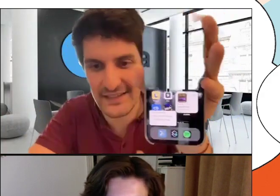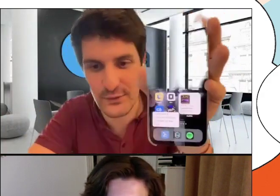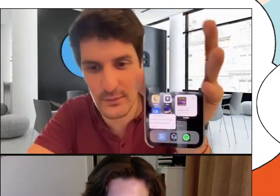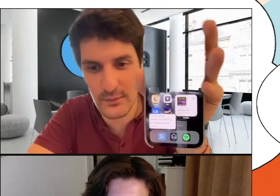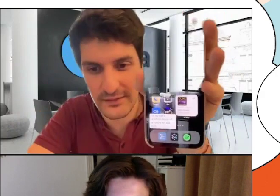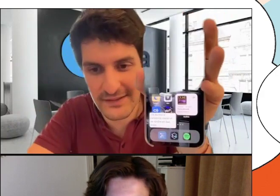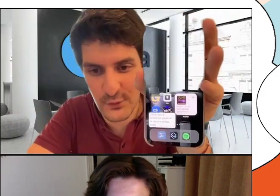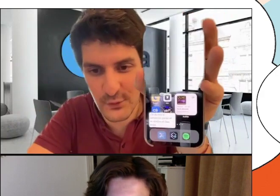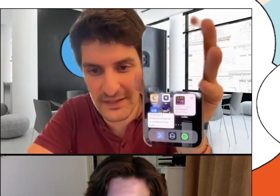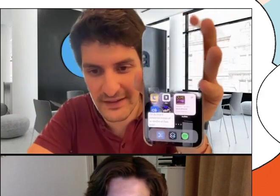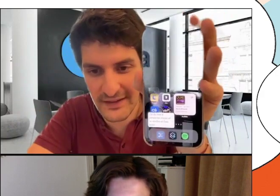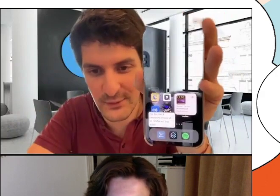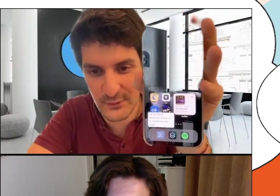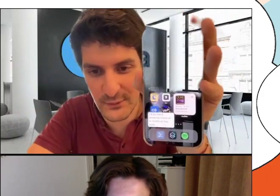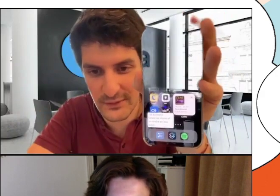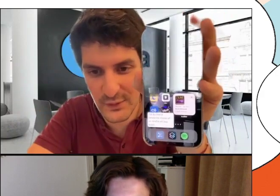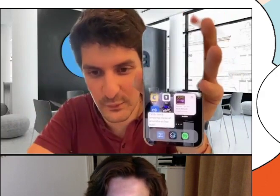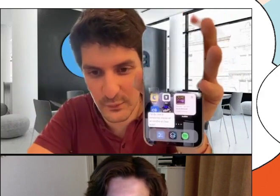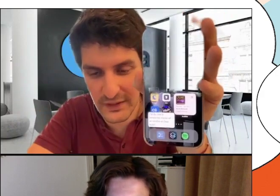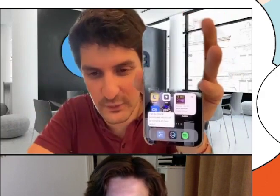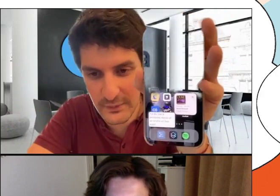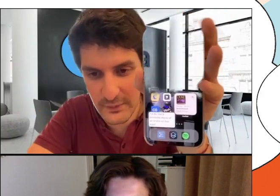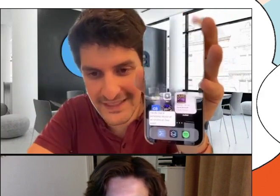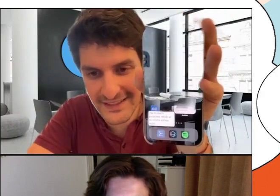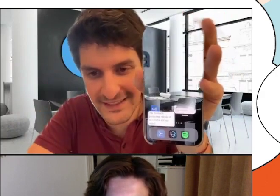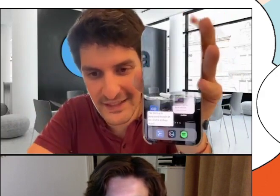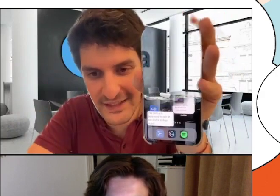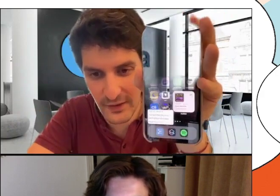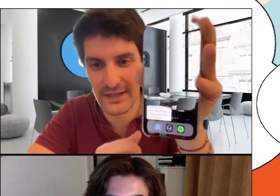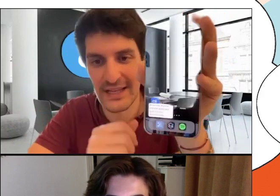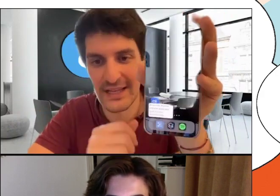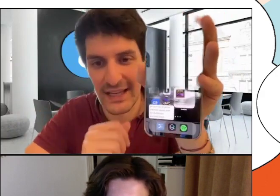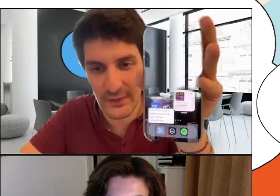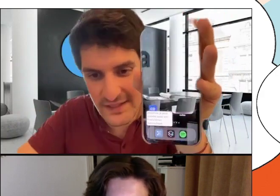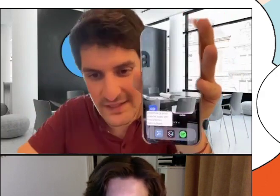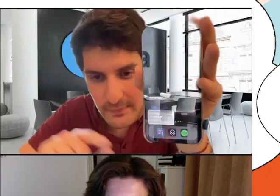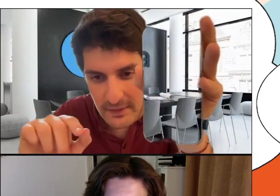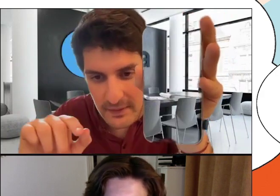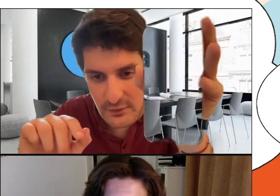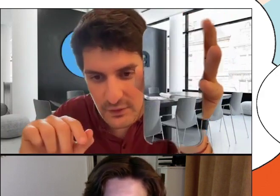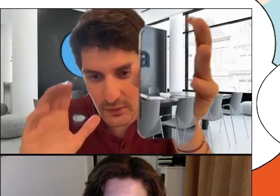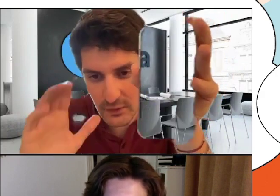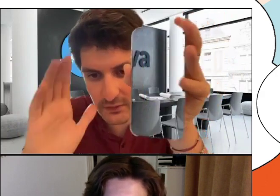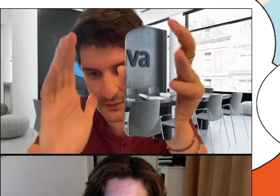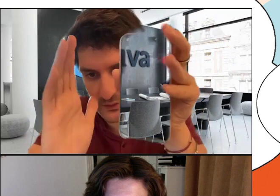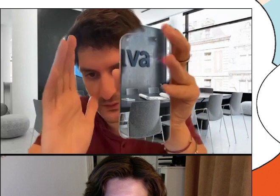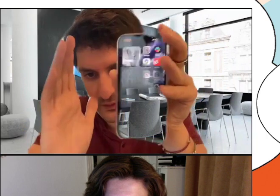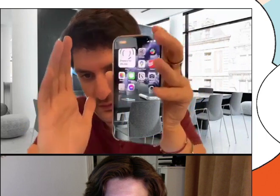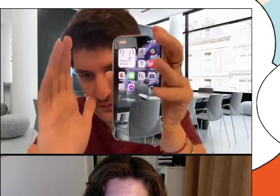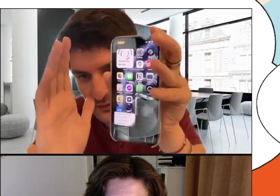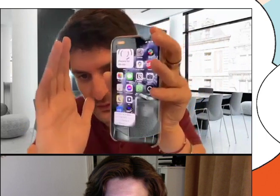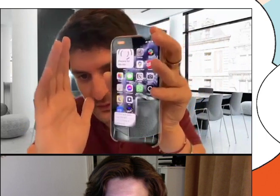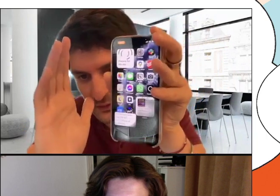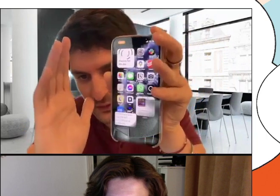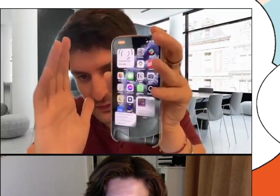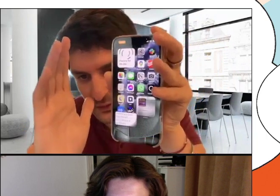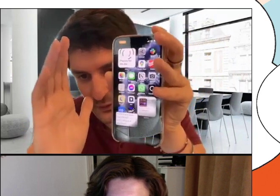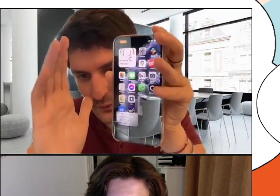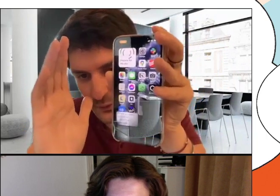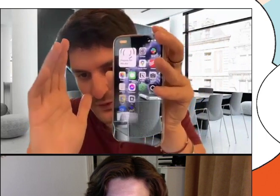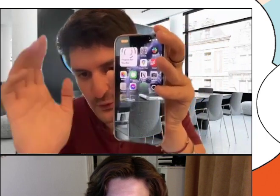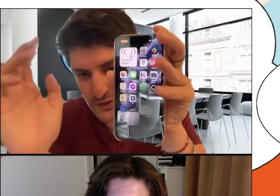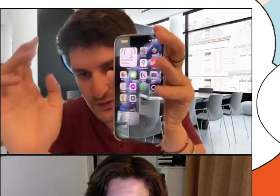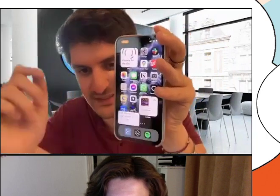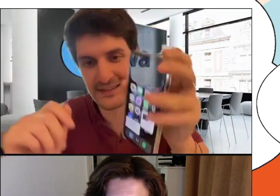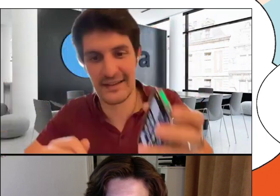Hein. Zoom qui a son fond d'écran automatique. Voilà. Et donc ça permet justement de voir ce que je